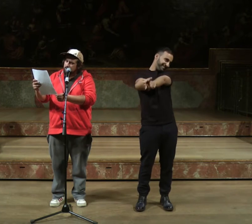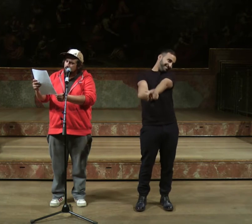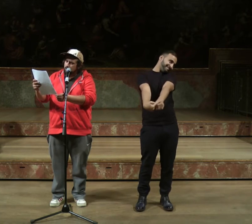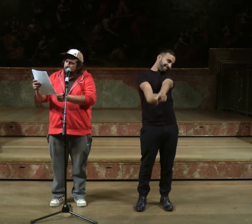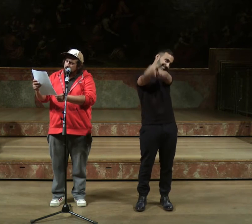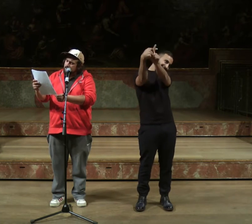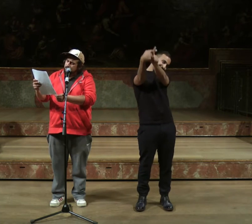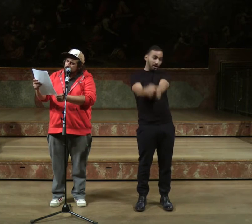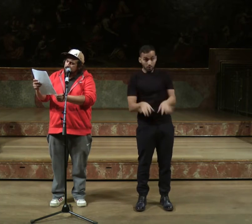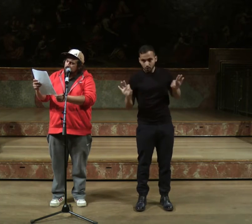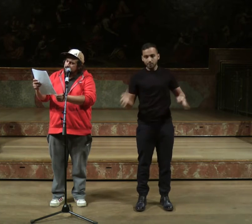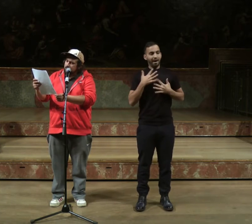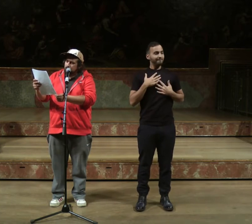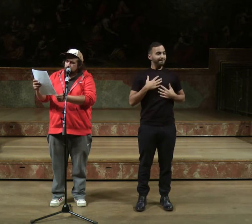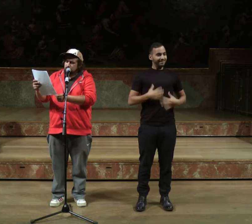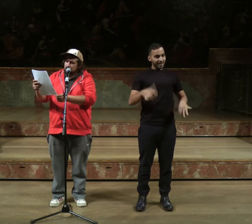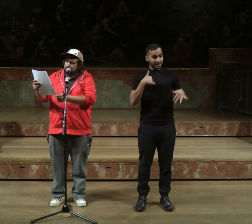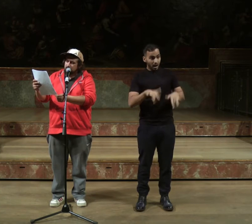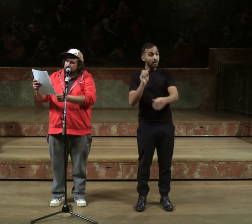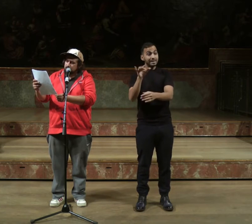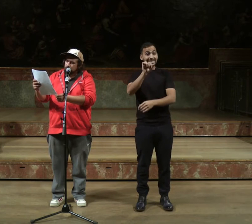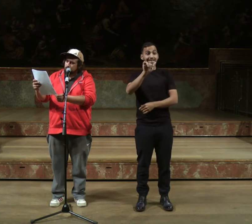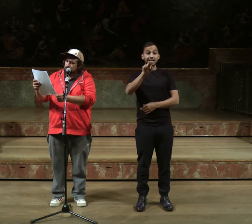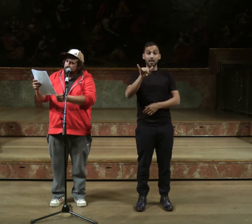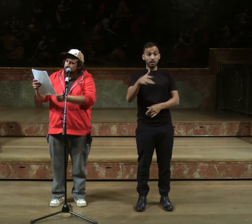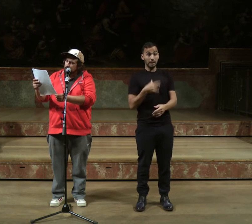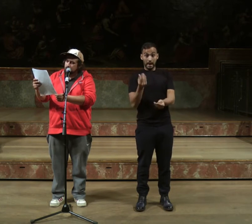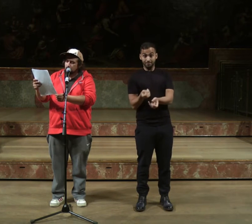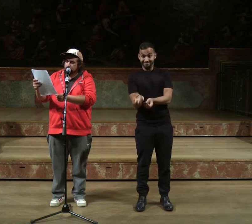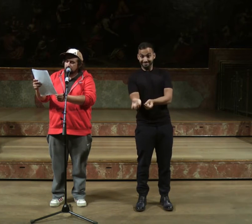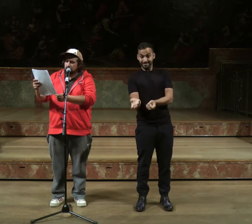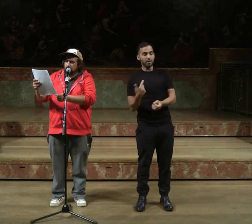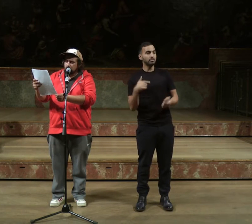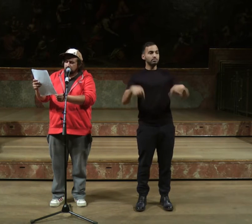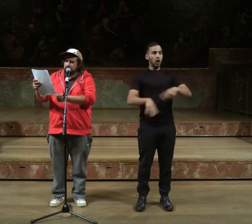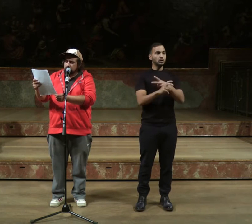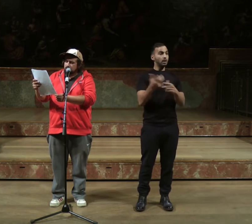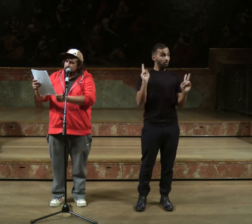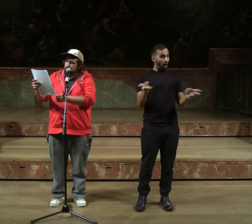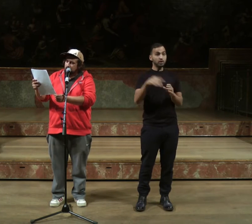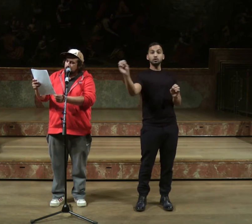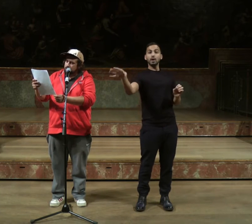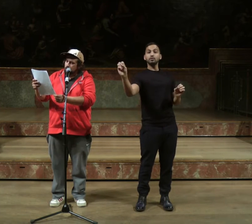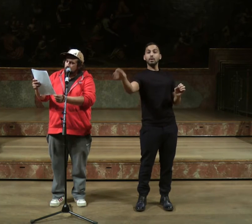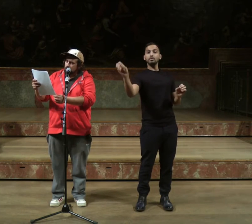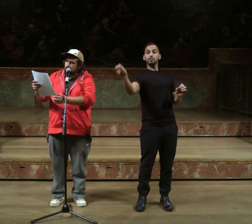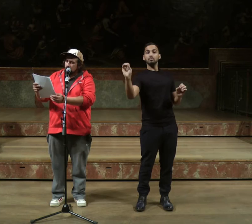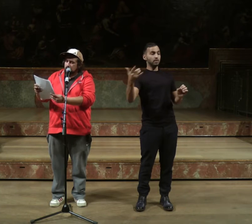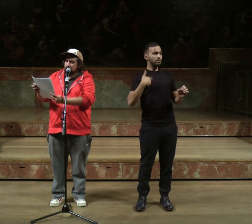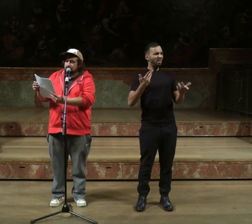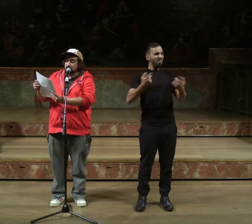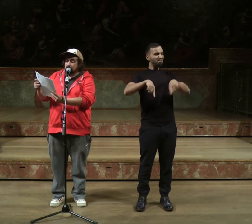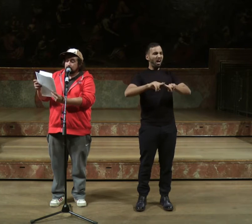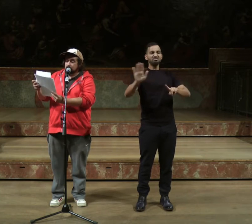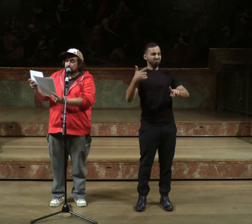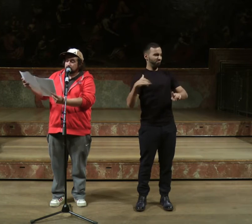geht es mir auch gut. Jetzt, wo ich den kleinen Senat unterstütze, habe ich nicht mehr das Gefühl, umsonst nach Österreich gekommen zu sein. Jetzt gebe ich etwas an meine Heimat zurück. Der